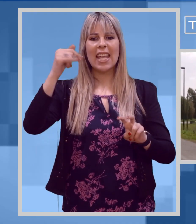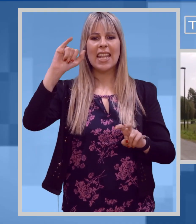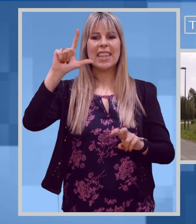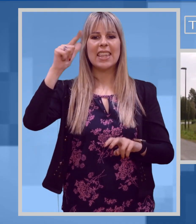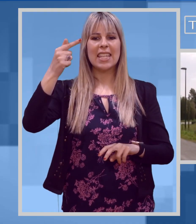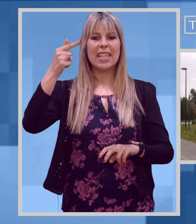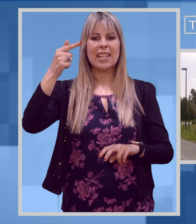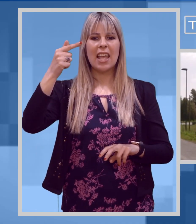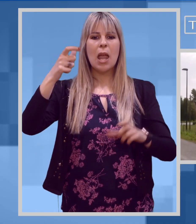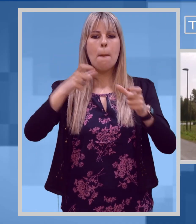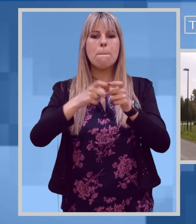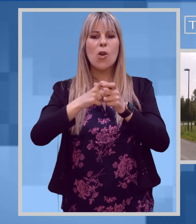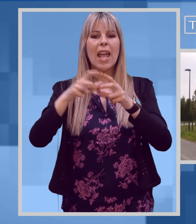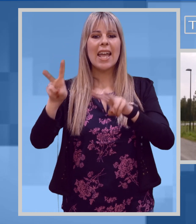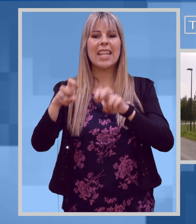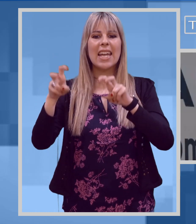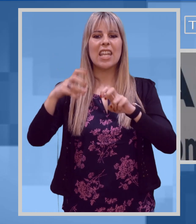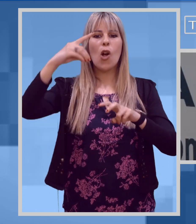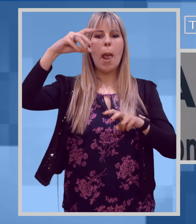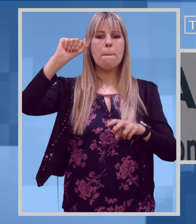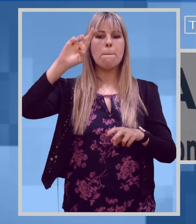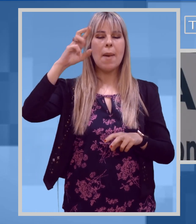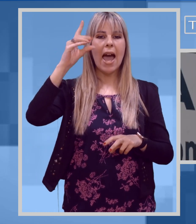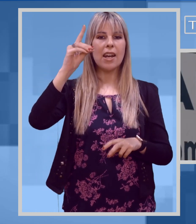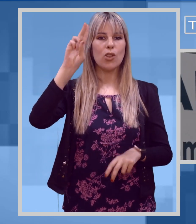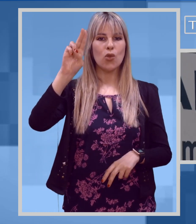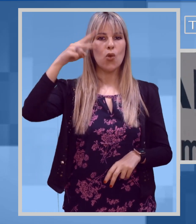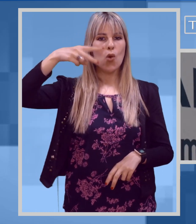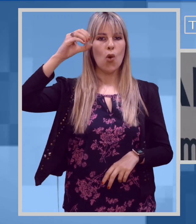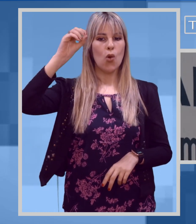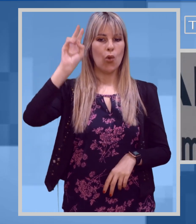Energia elettrica in tilt presso la borgata agricola di Pardunou.